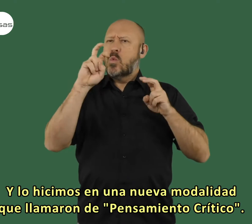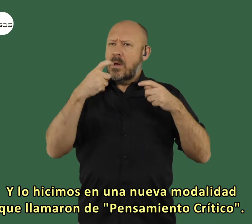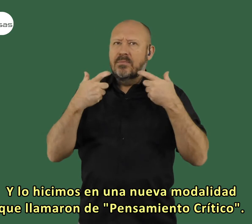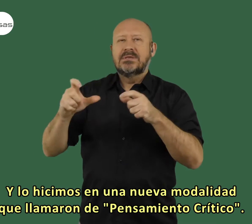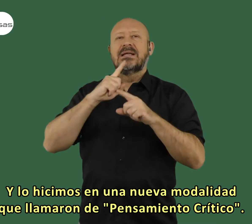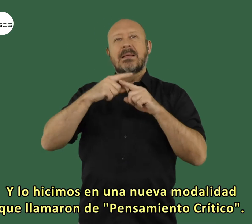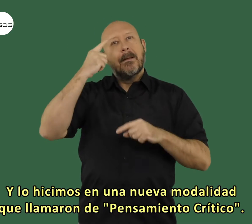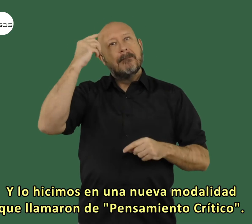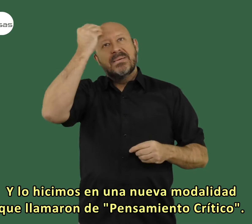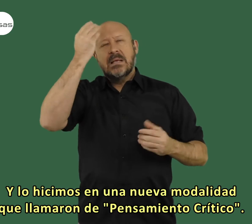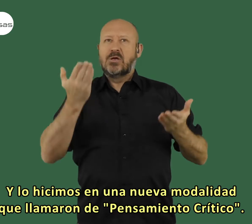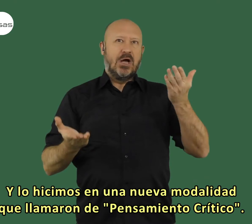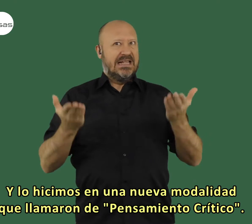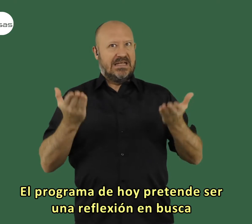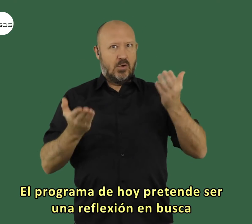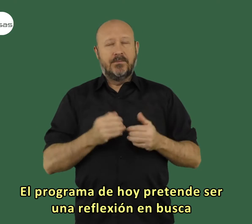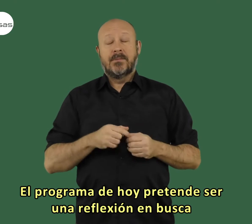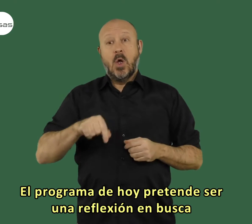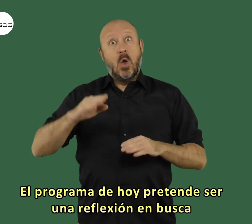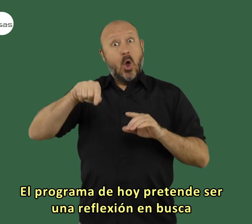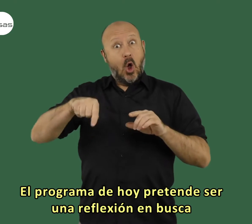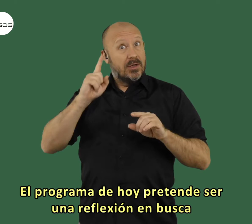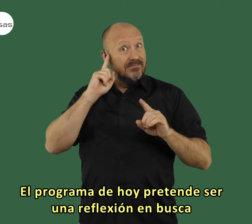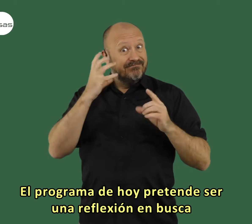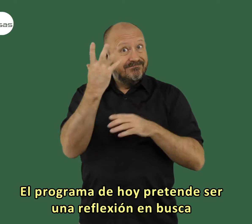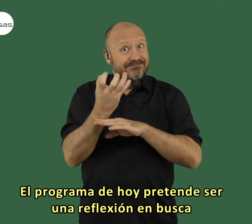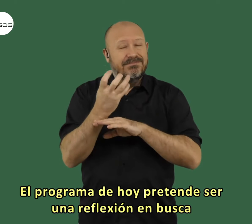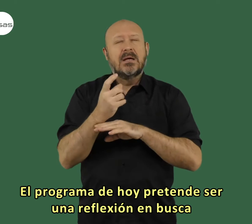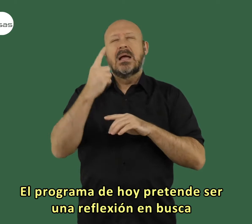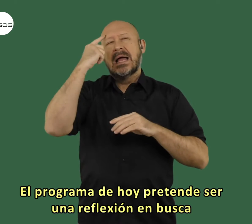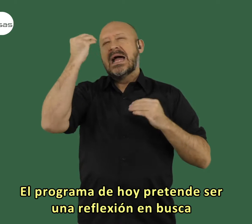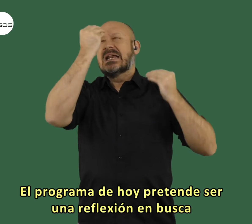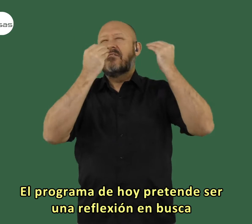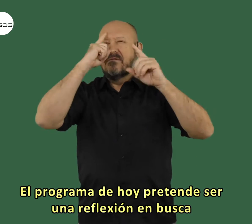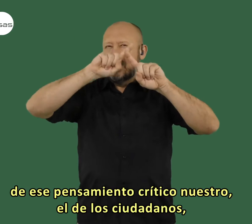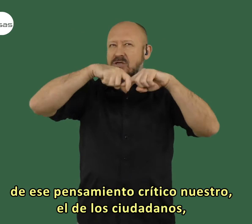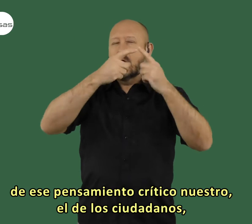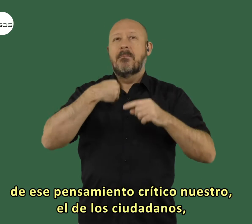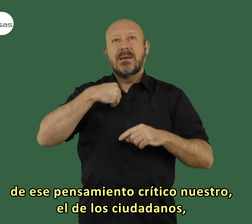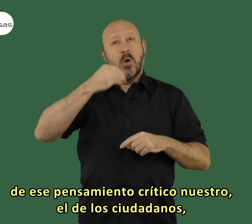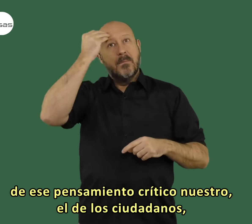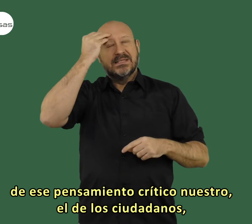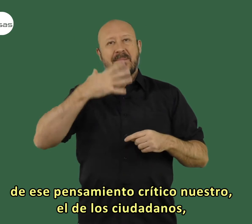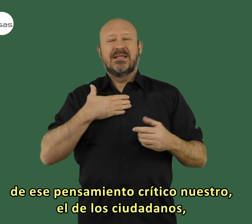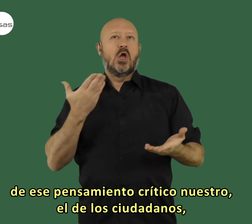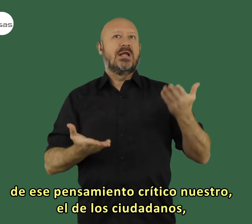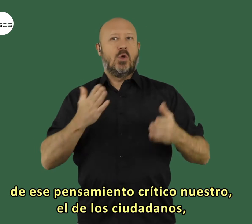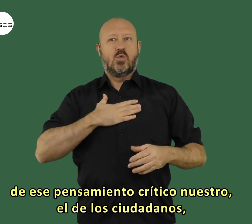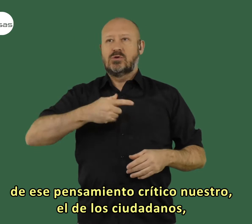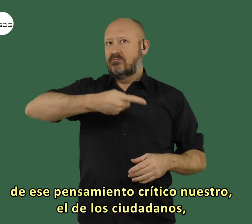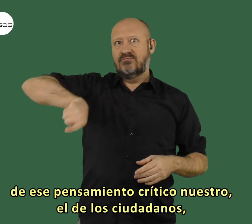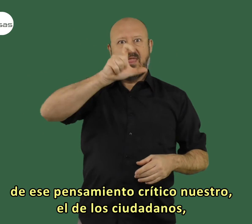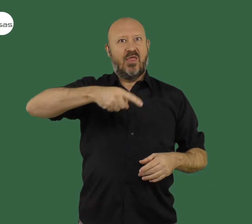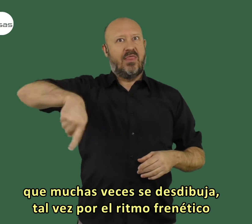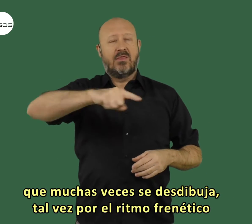nueva modalidad que llamaron de pensamiento crítico. El programa de hoy pretende ser una reflexión en busca de ese pensamiento crítico nuestro,